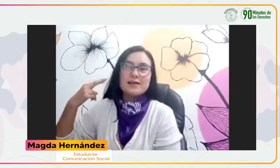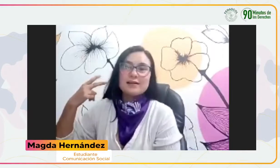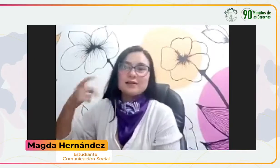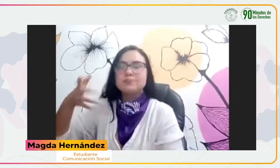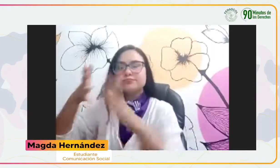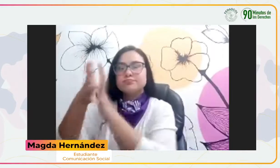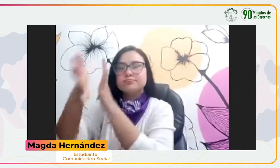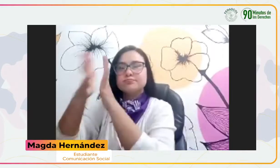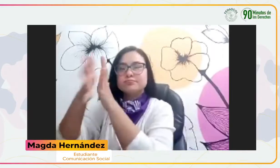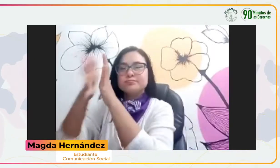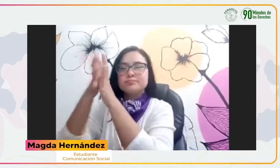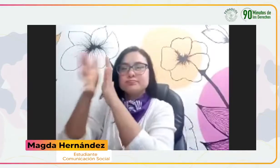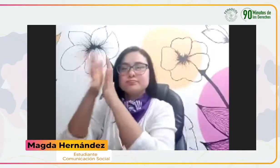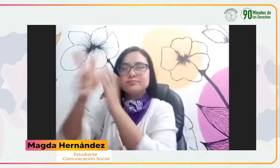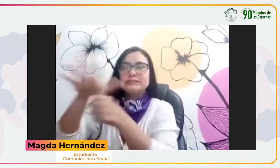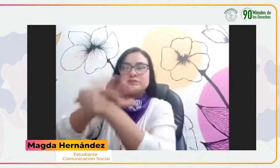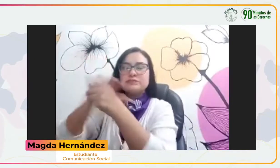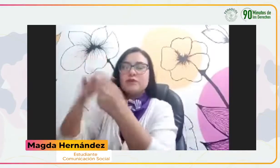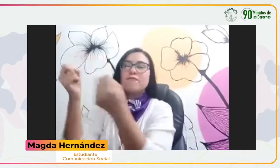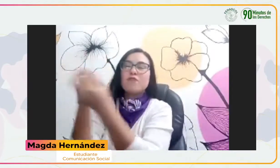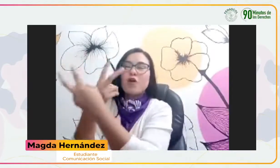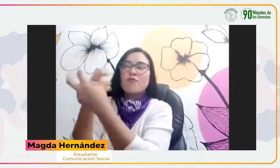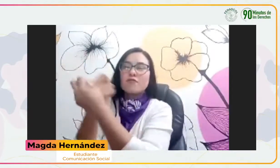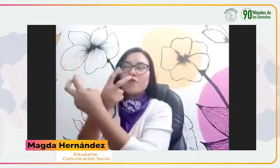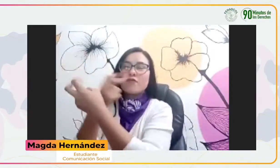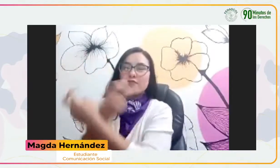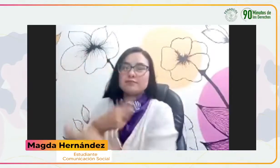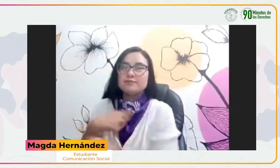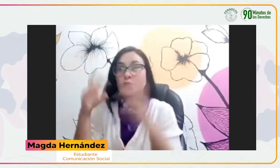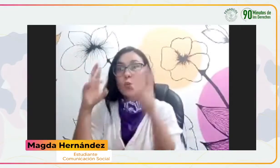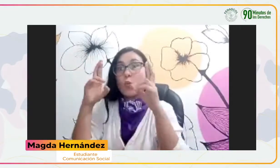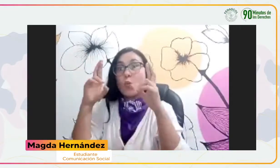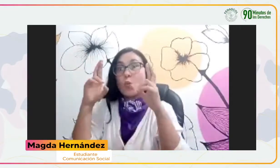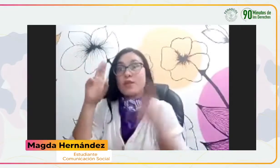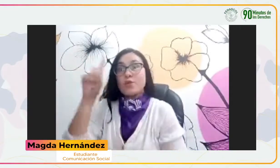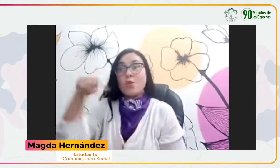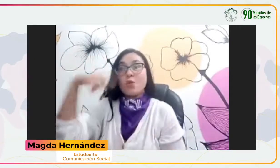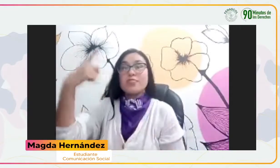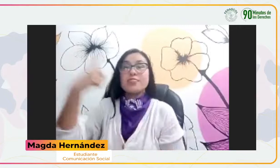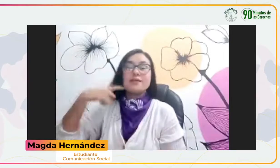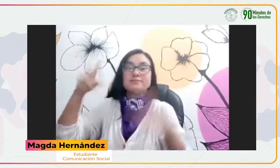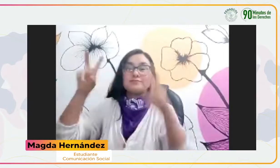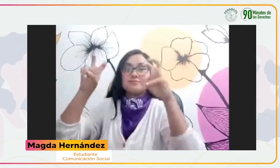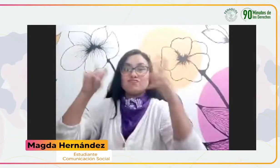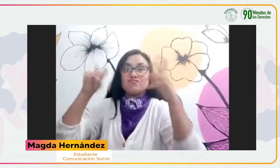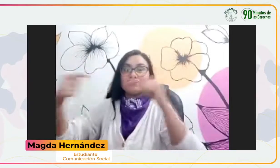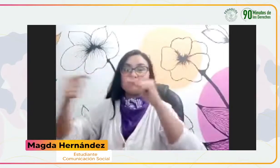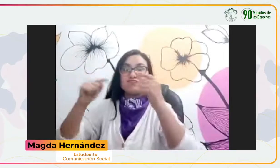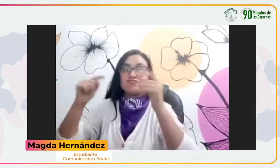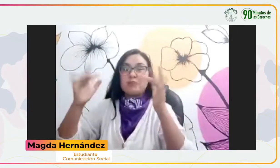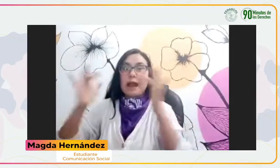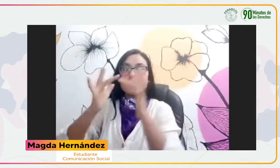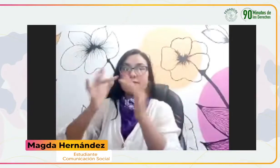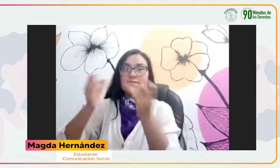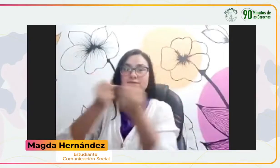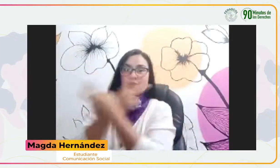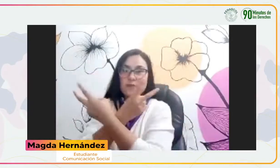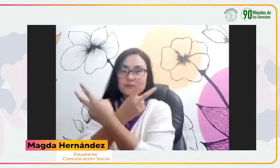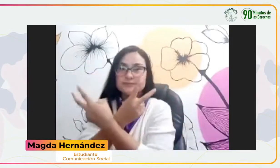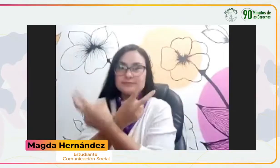Lo que decía María Cristina, realmente estas situaciones de violencia son las que se han presentado. Ojalá